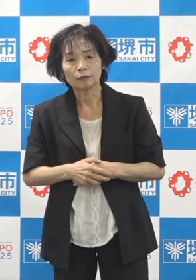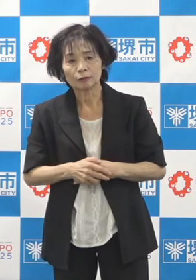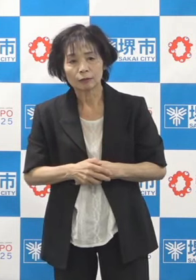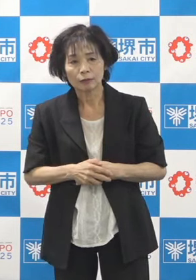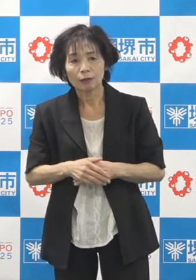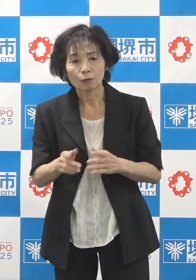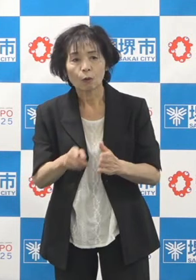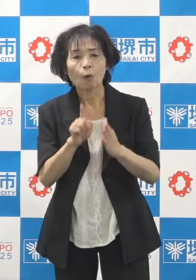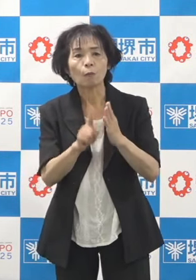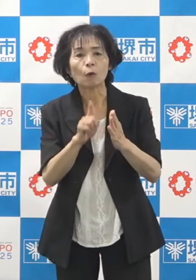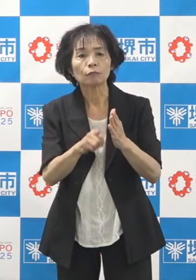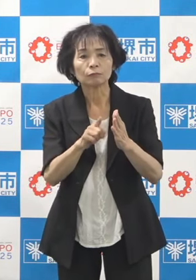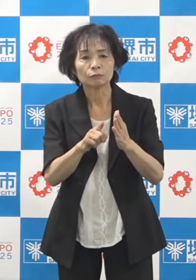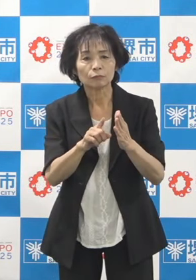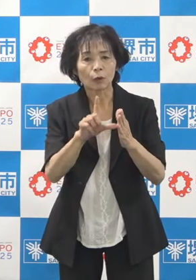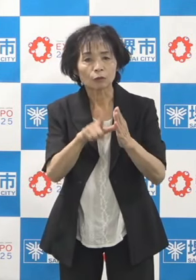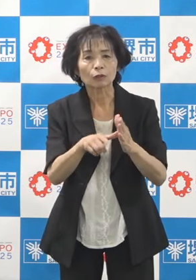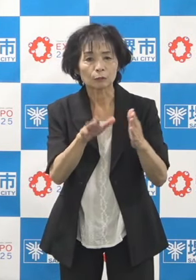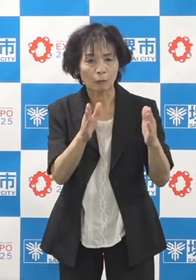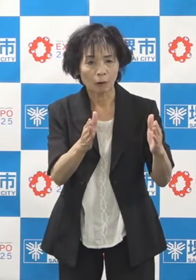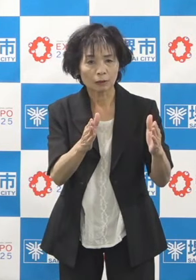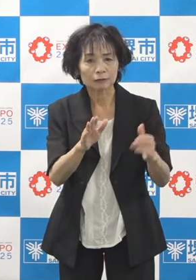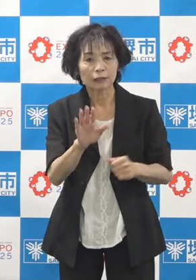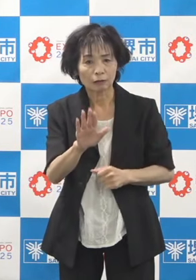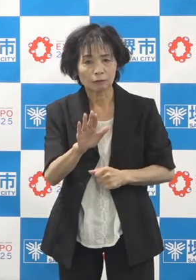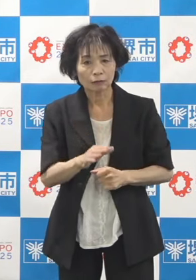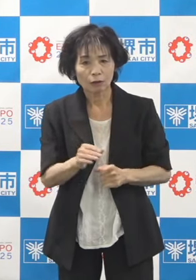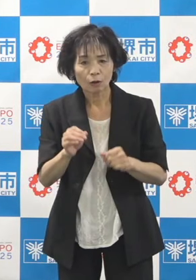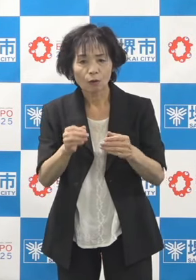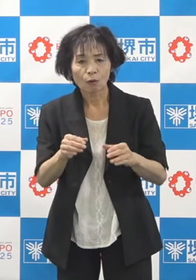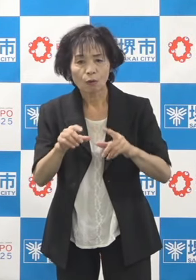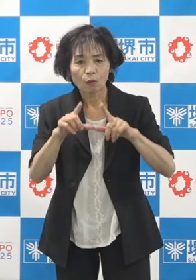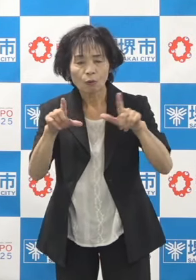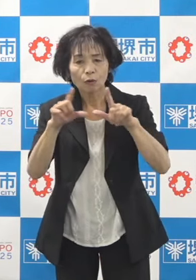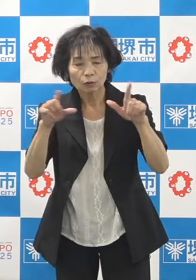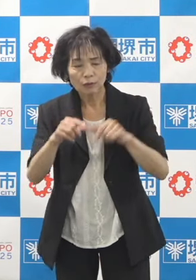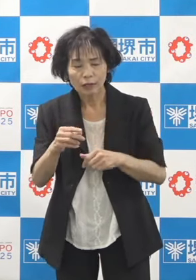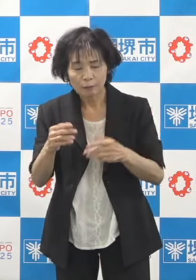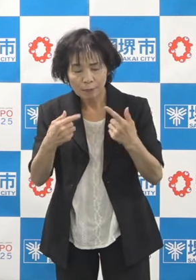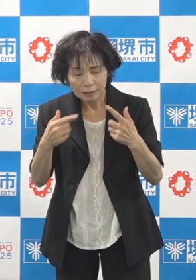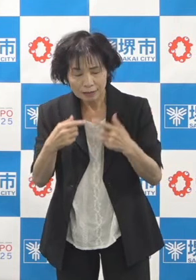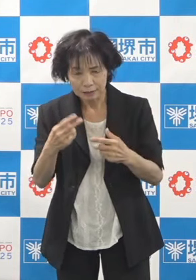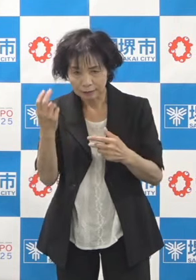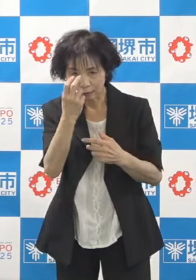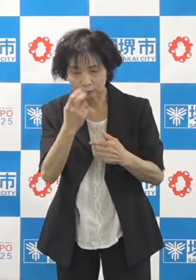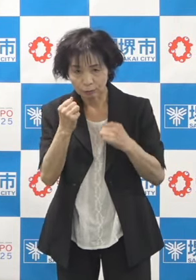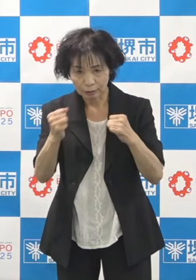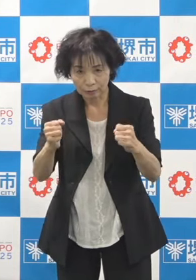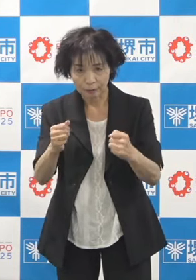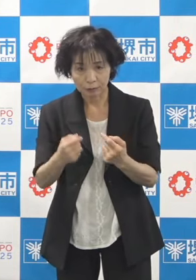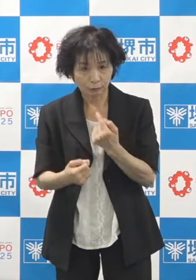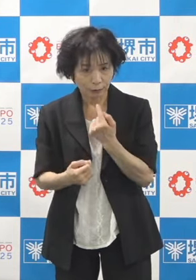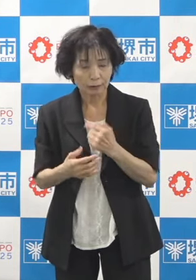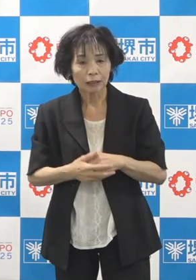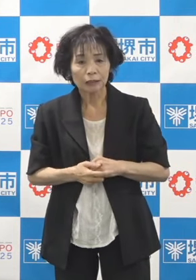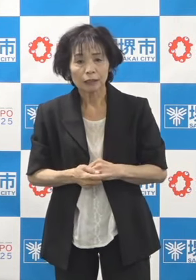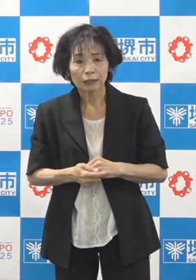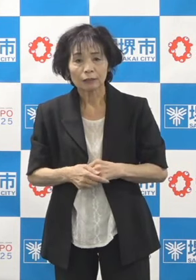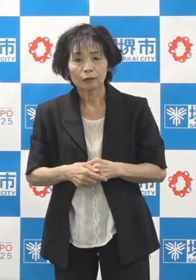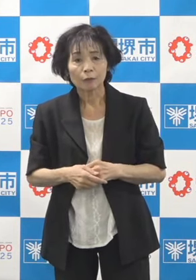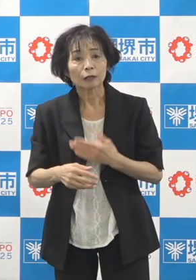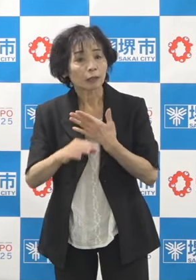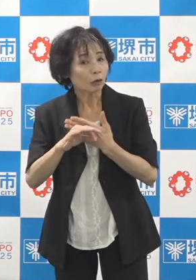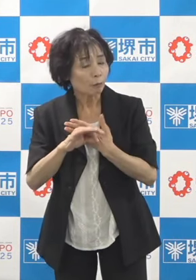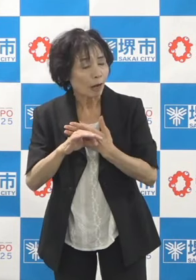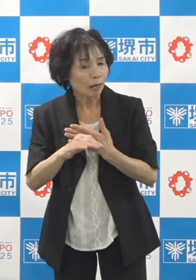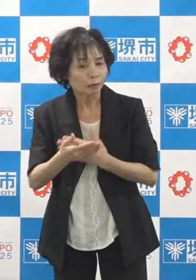お盆の時期ということもありますが、報道等でも私も毎日確認をしておりましたが、やはり例えば